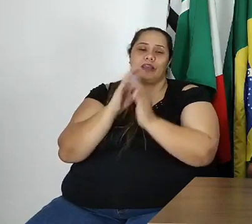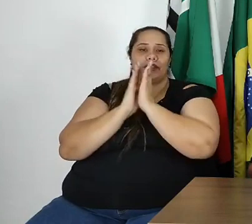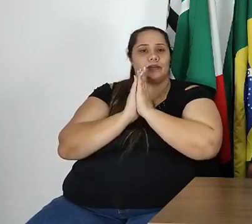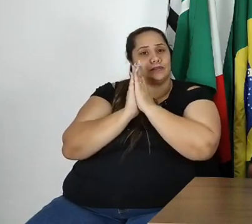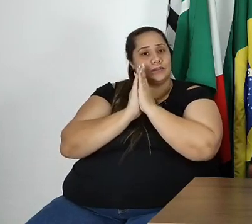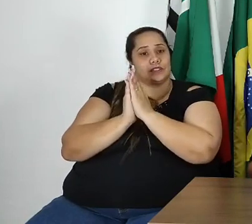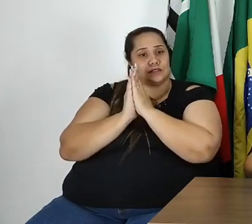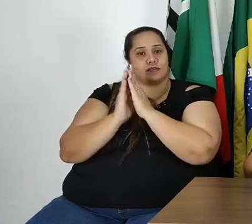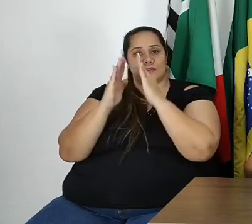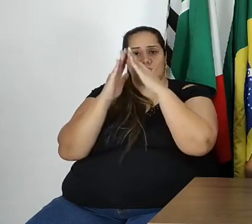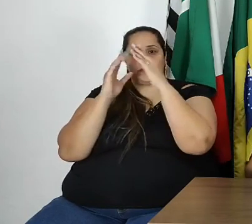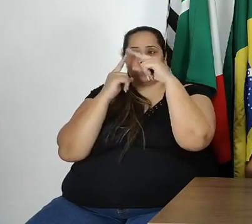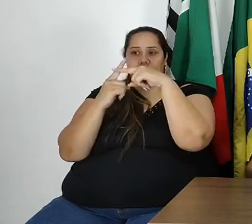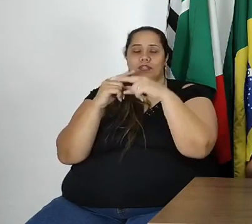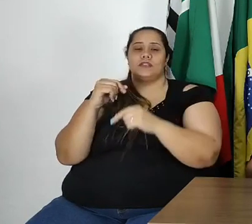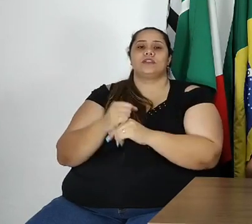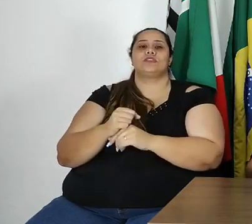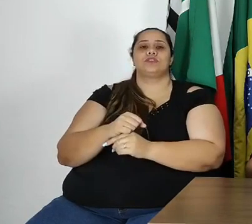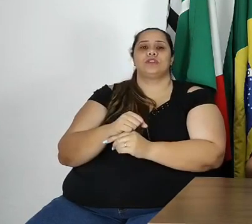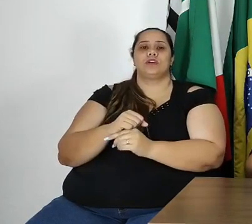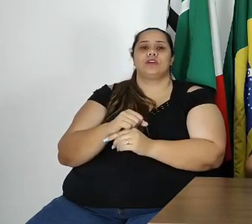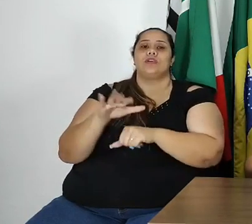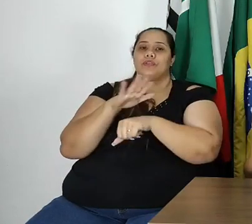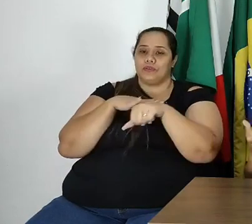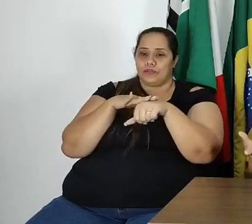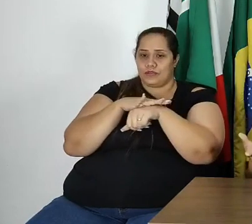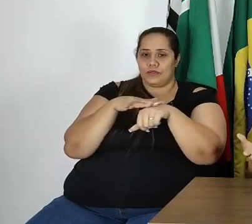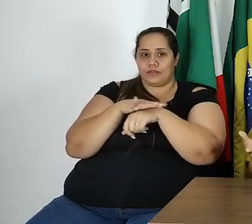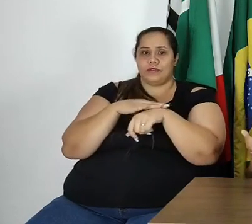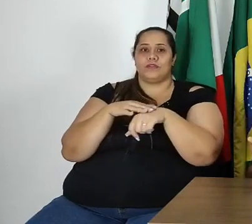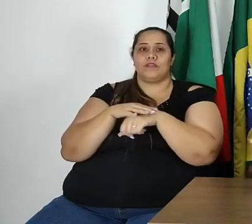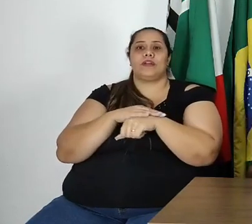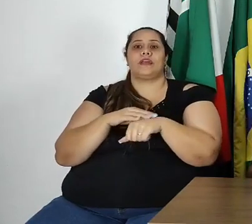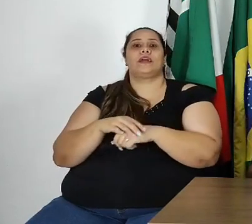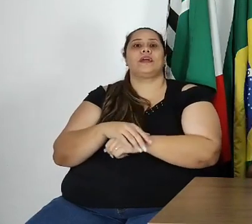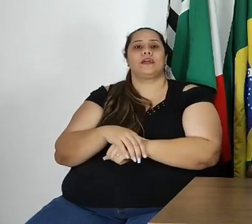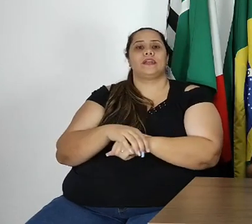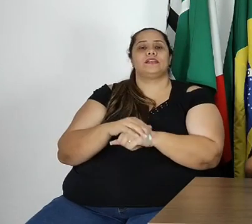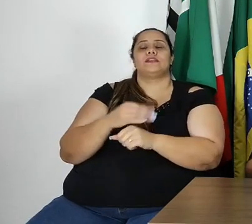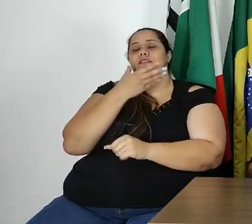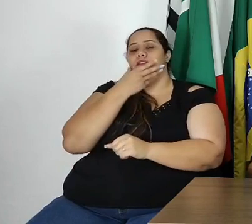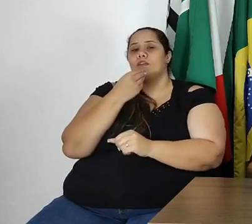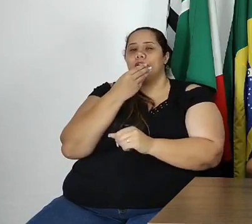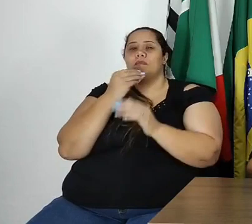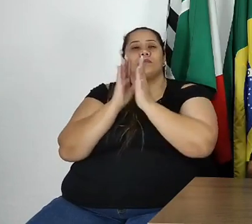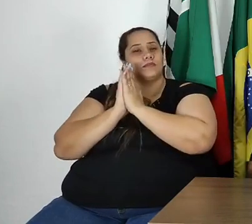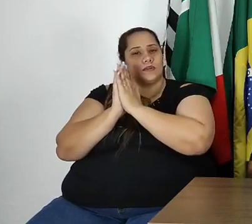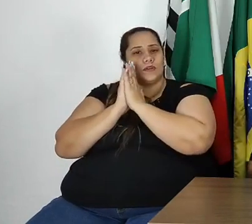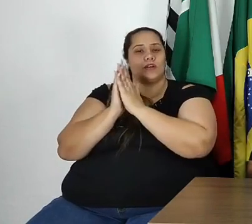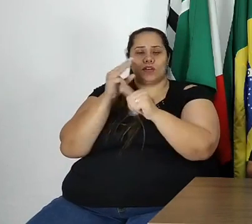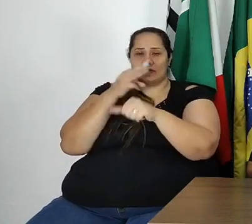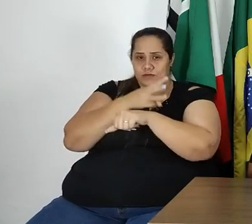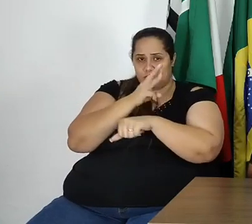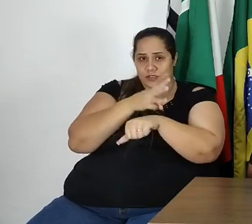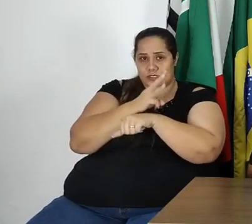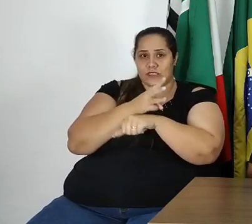na segunda noite. Então conversa com o André, tenta entrar nesse outro grupo, faça